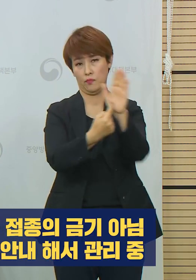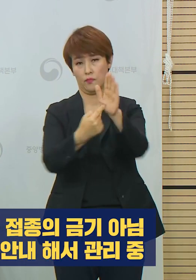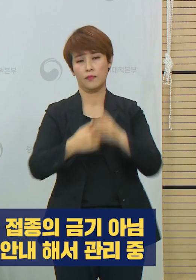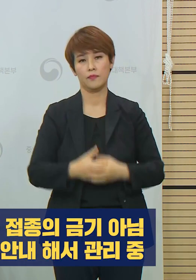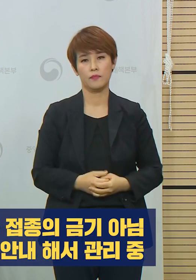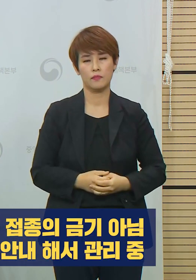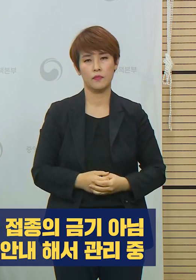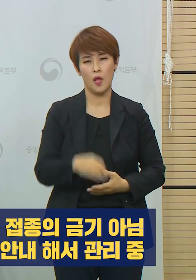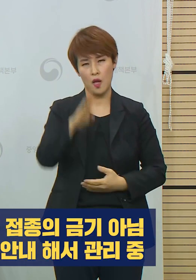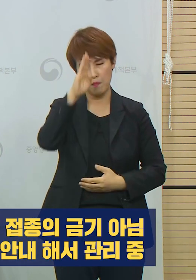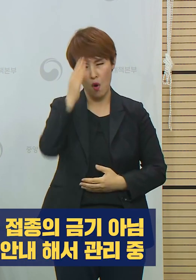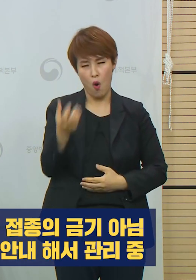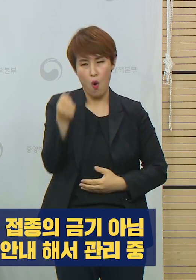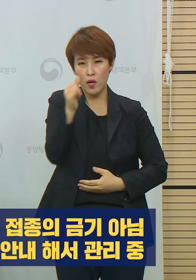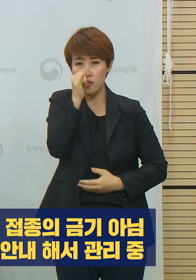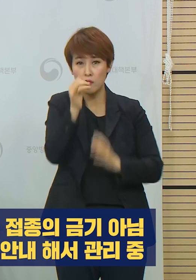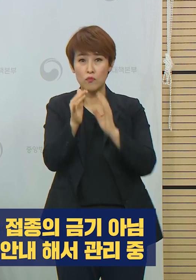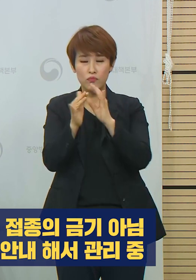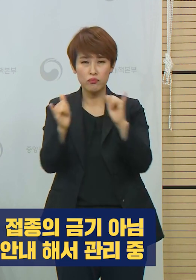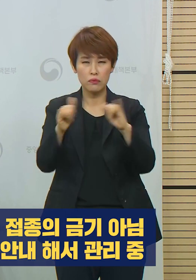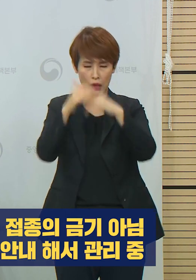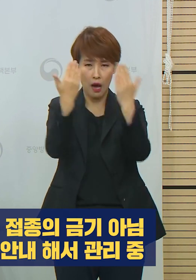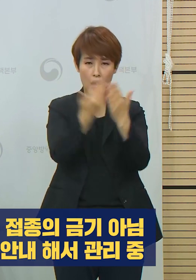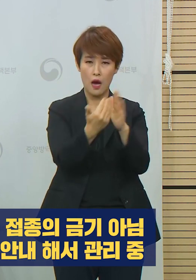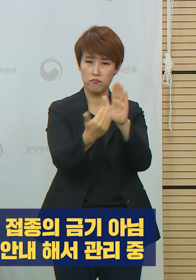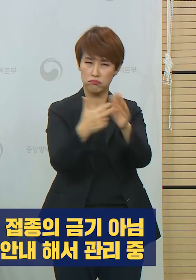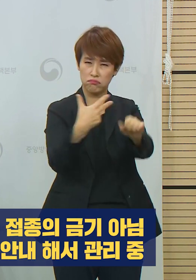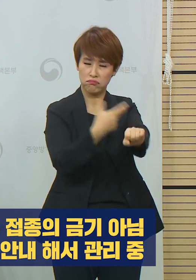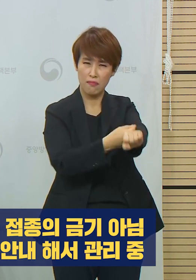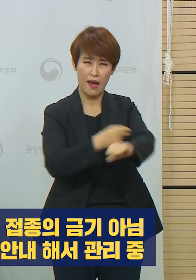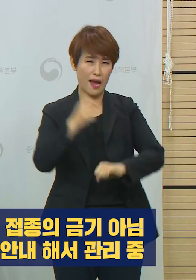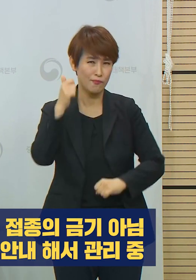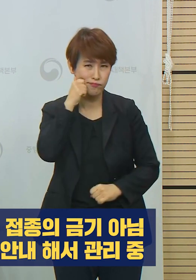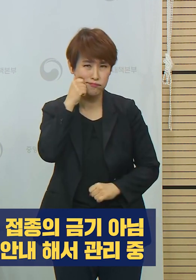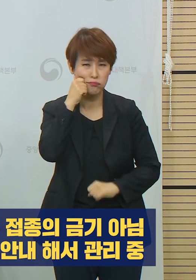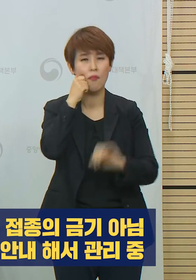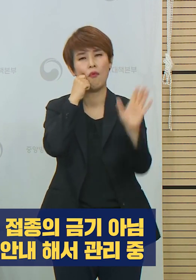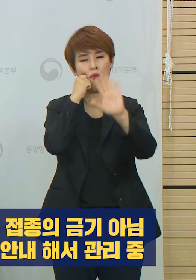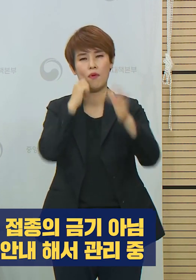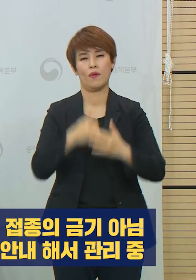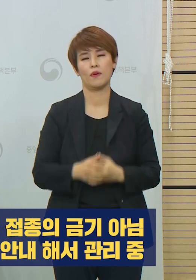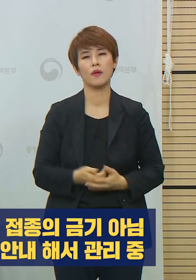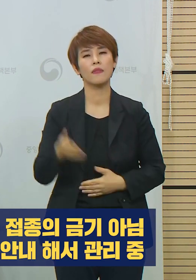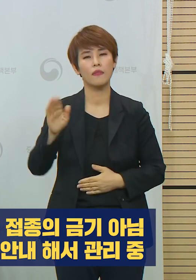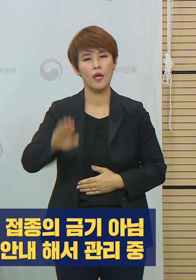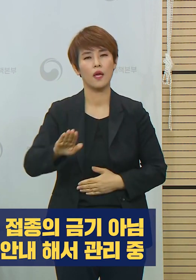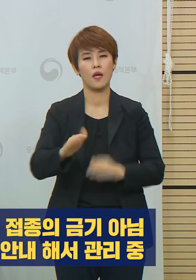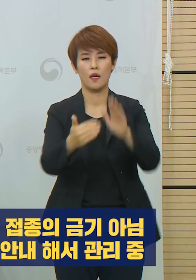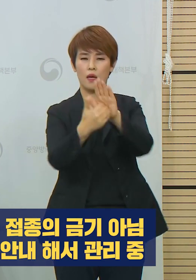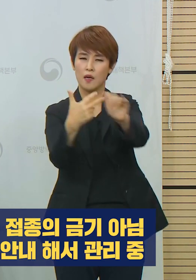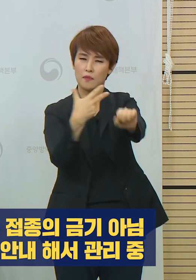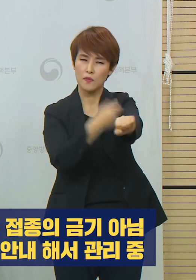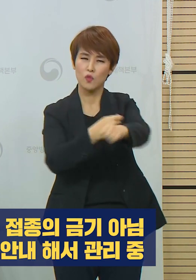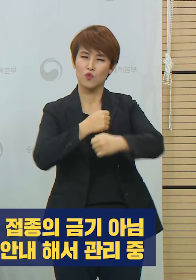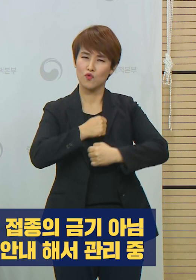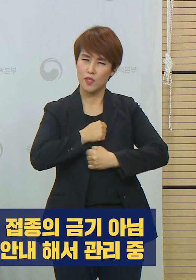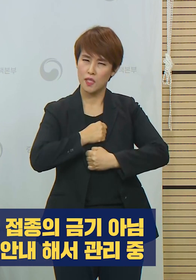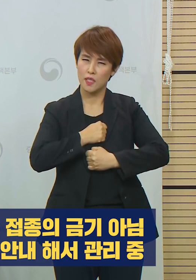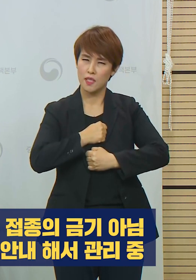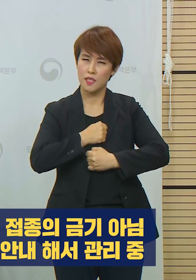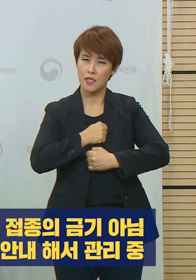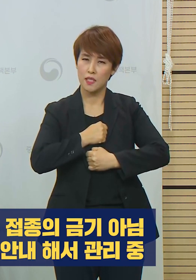있습니다. 만성질환이 있으신 분이 모두 접종의 금기는 아닙니다. 하지만 접종을 주의하는 그런 주의